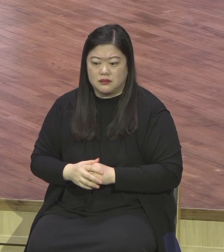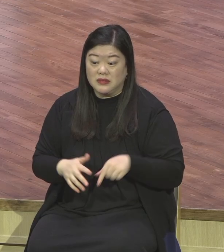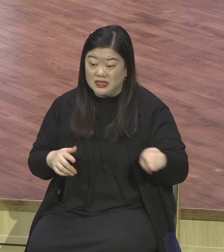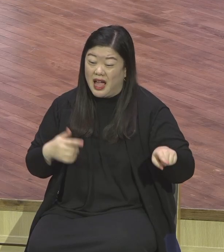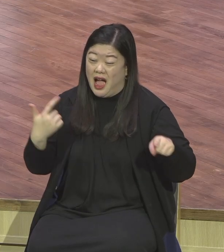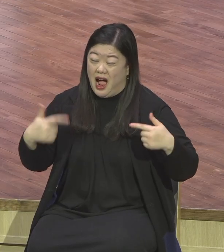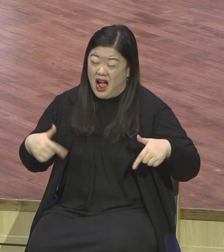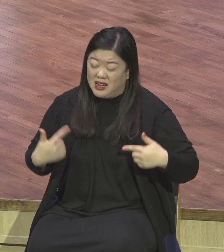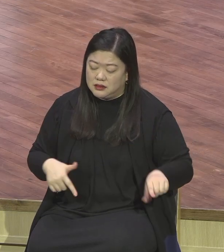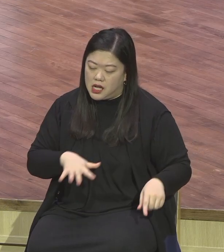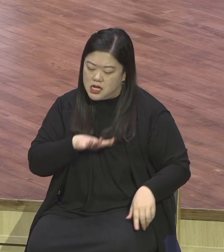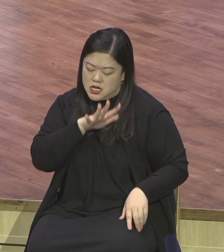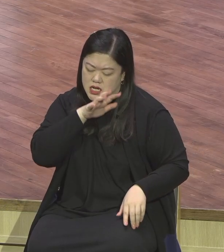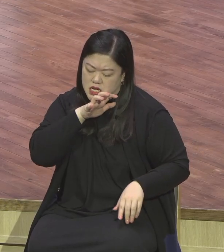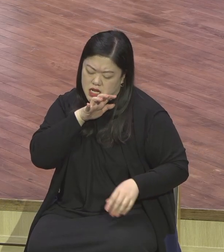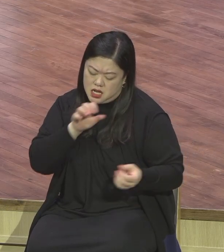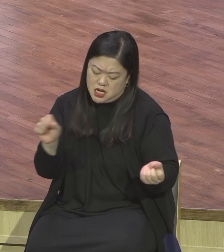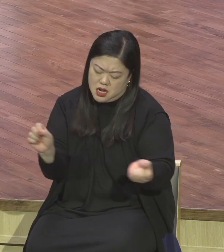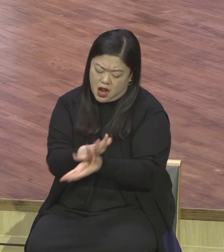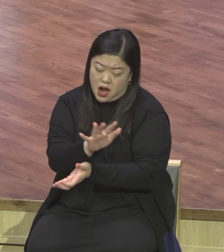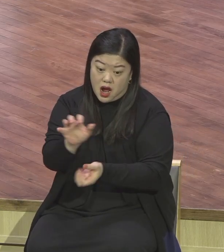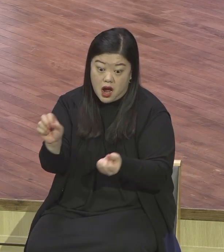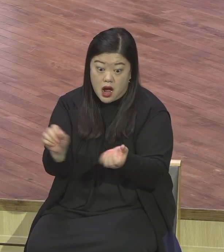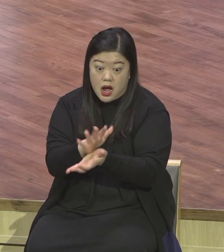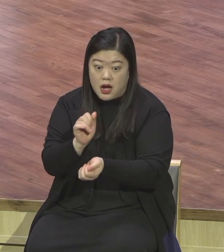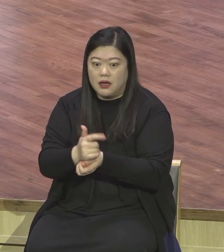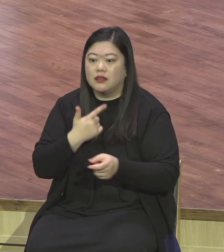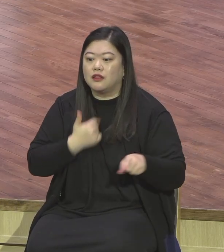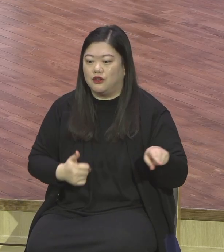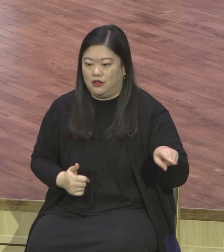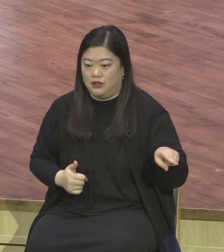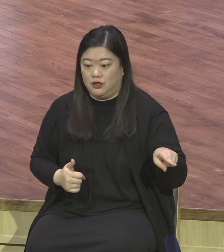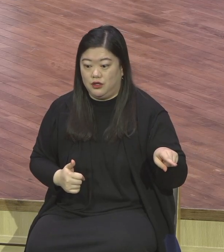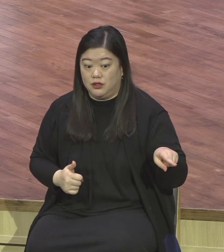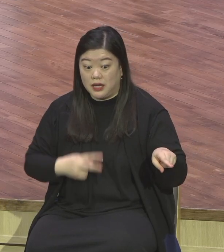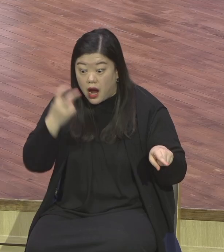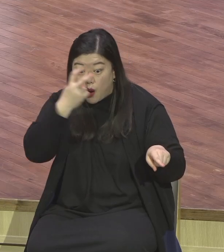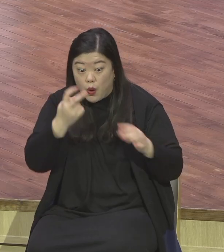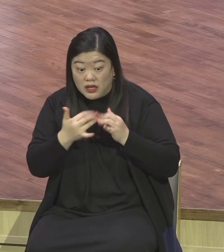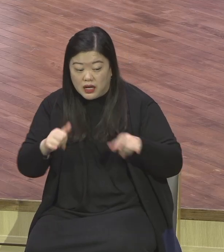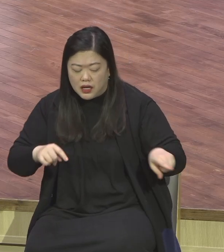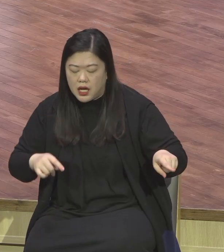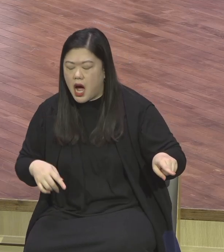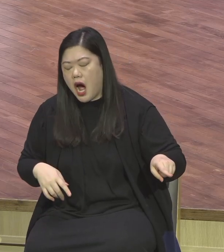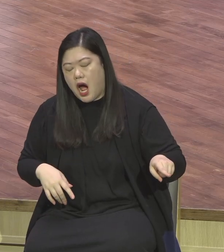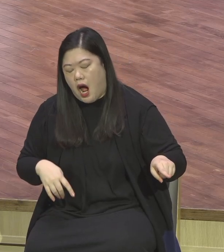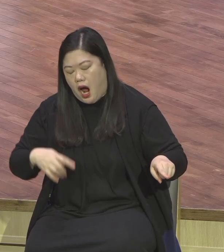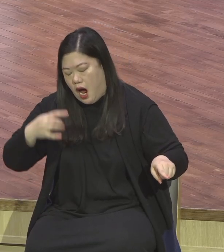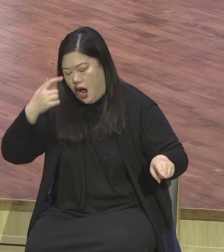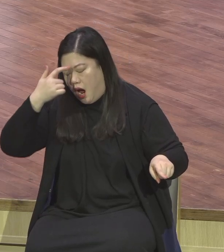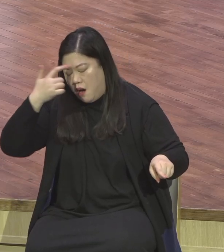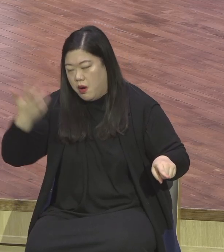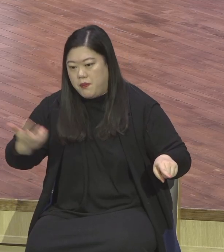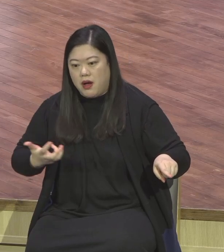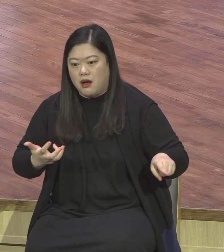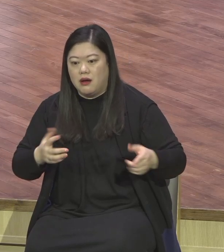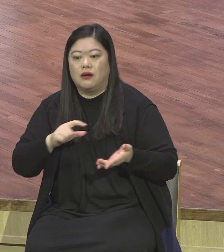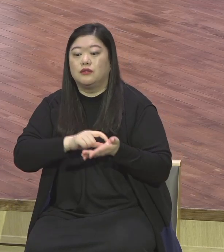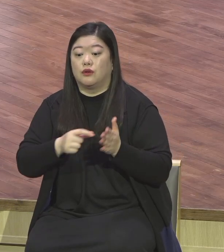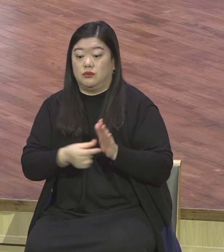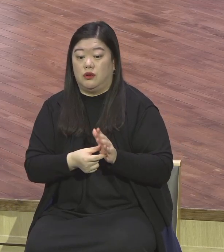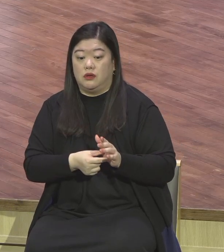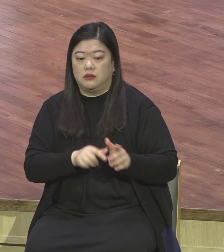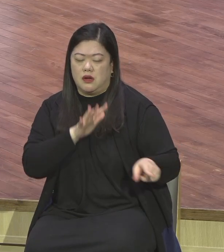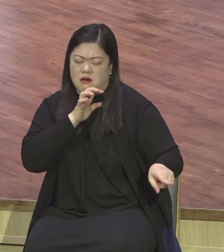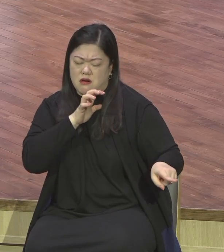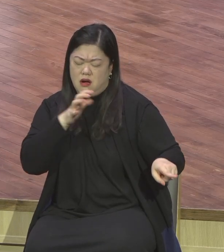원망 그냥 교수 관수들이 막 요주의 대상이물로 사고 치고 불평 불만으로 가득